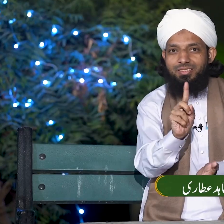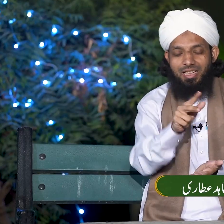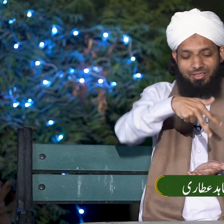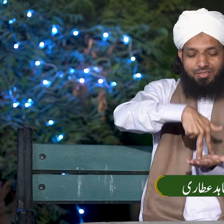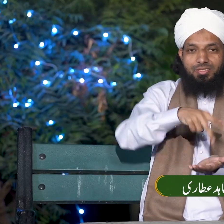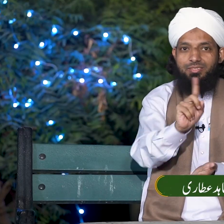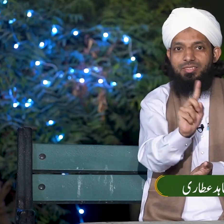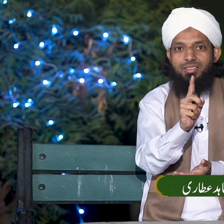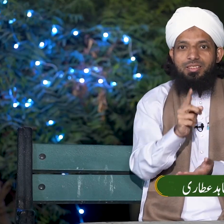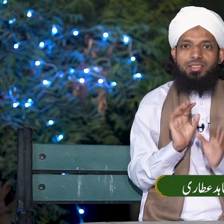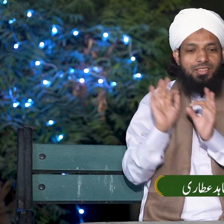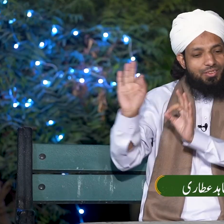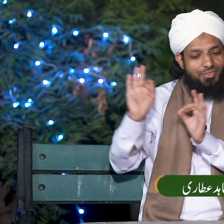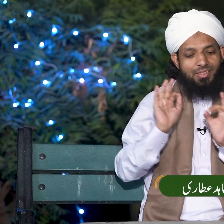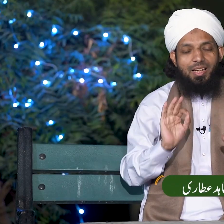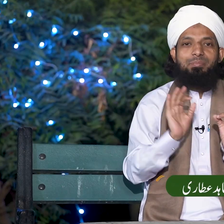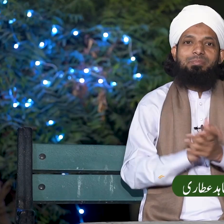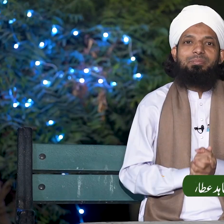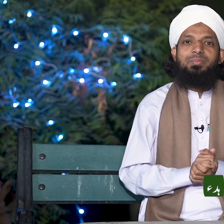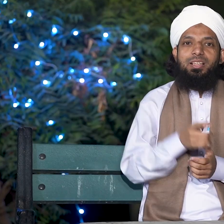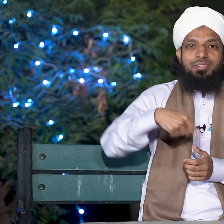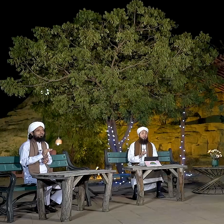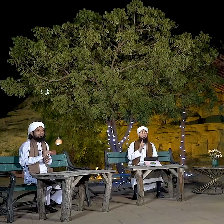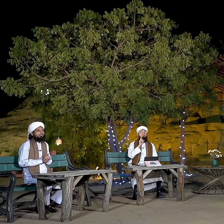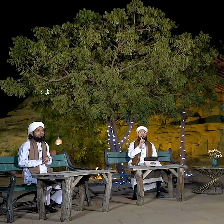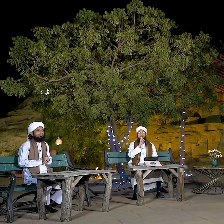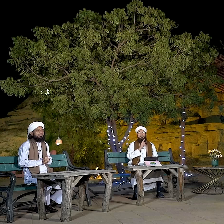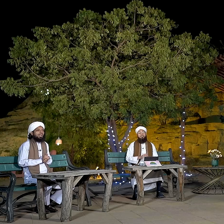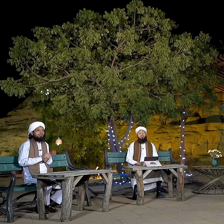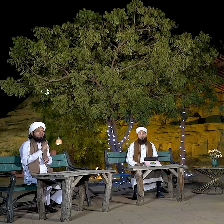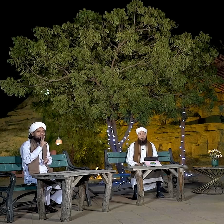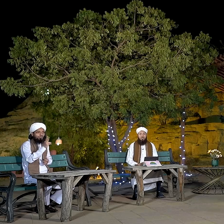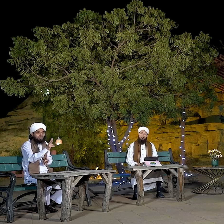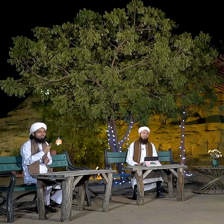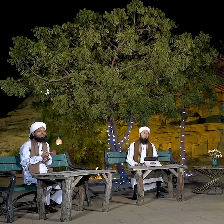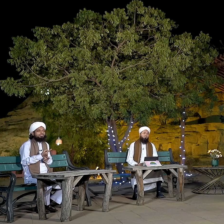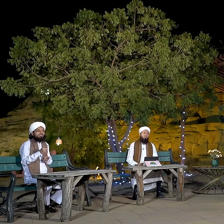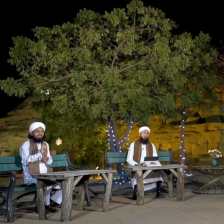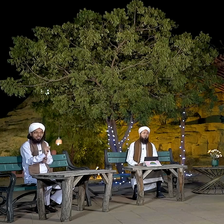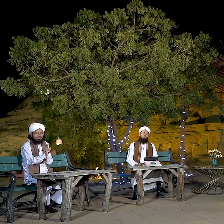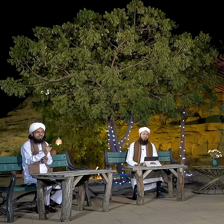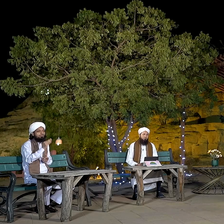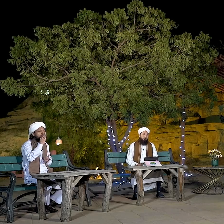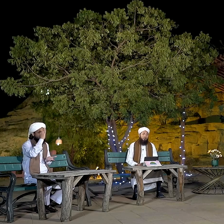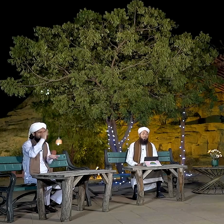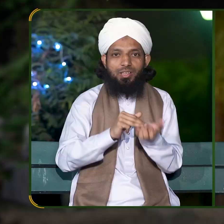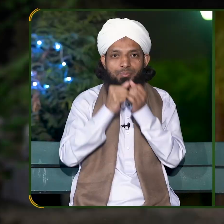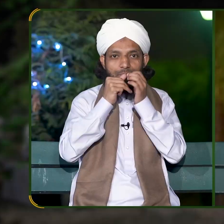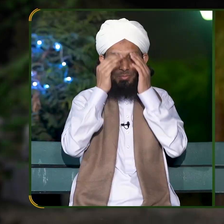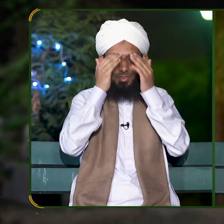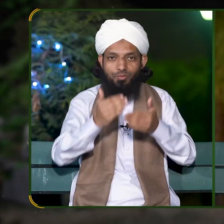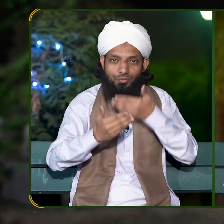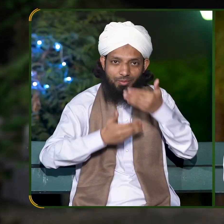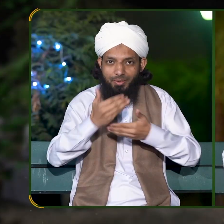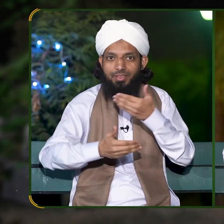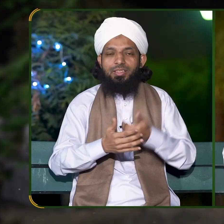لیے وہ یوں ہی ایک دوسرے کی تعظیم کرتے ہیں۔ اور اس منع کرنے کی وجہ آقا کریم علیہ السلام نے جو بیان فرمائی، پیارے